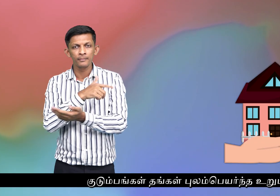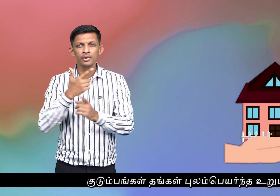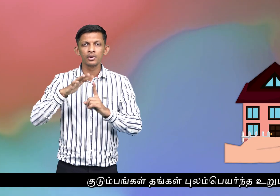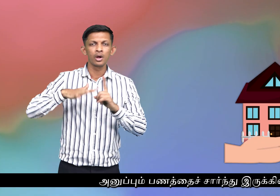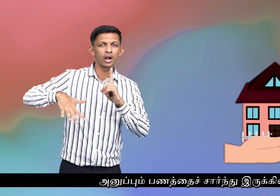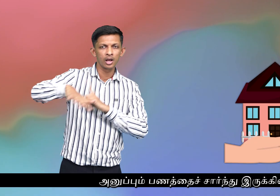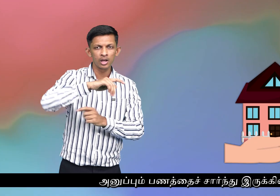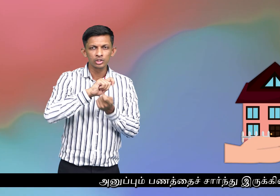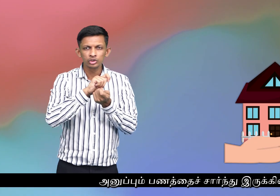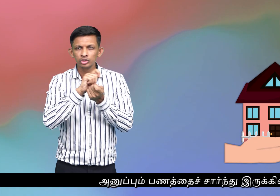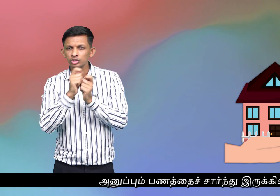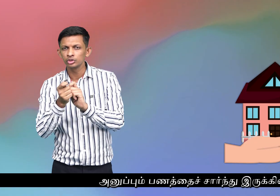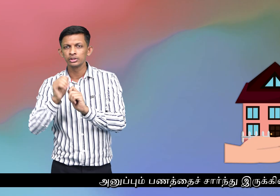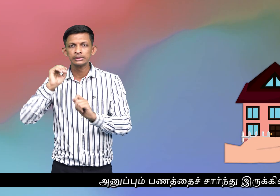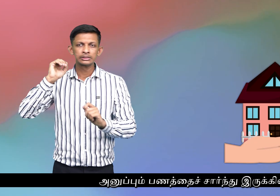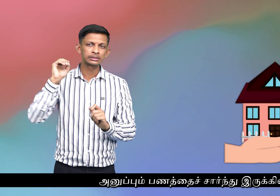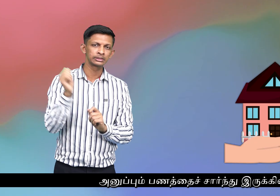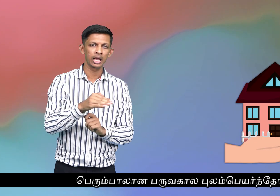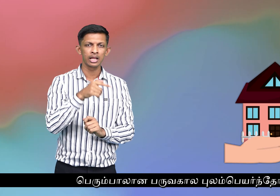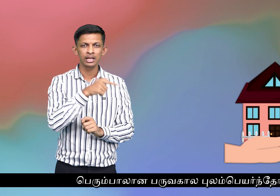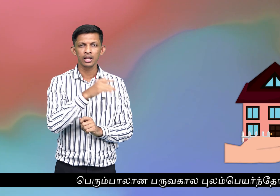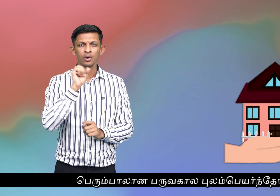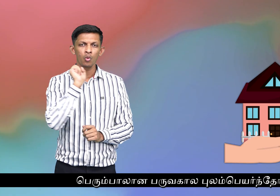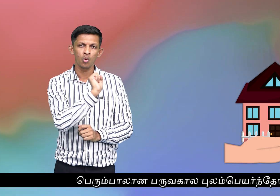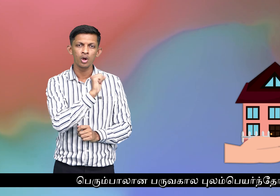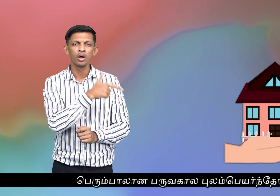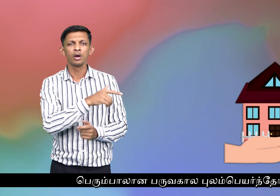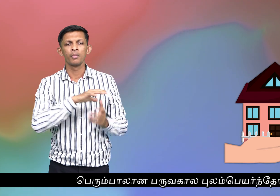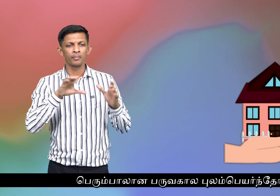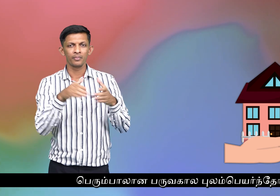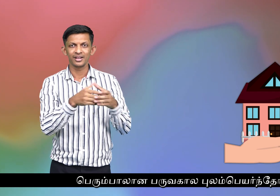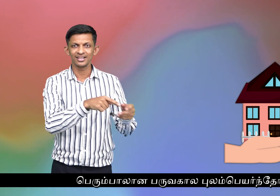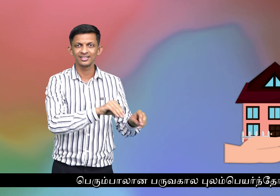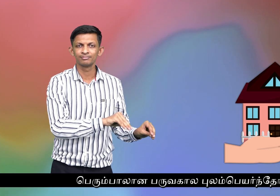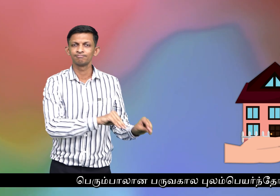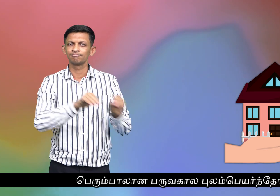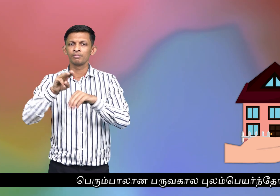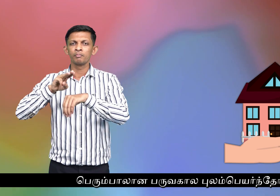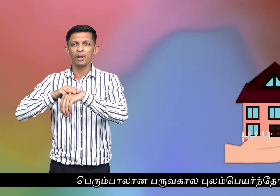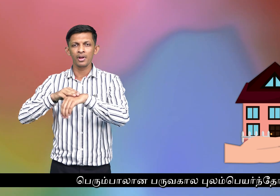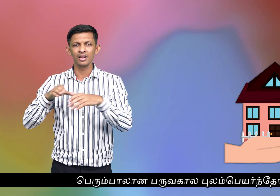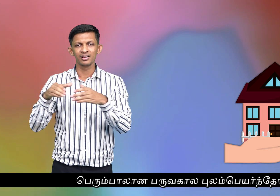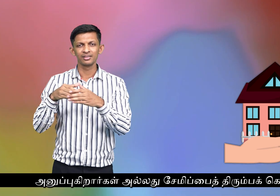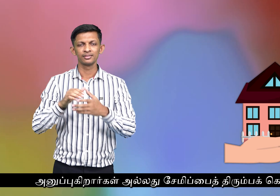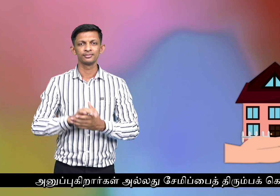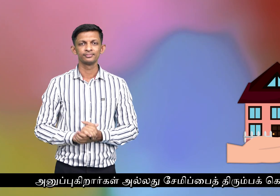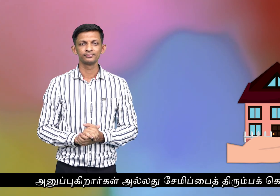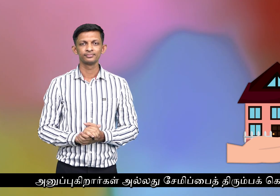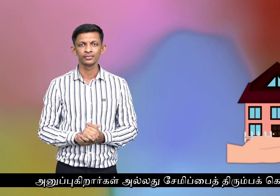உறுப்பினர்கள் அனுப்பும் பணத்தை சார்ந்து இருக்கின்றனர். பெரும்பாலான பருவகால புலம்பெயர்ந்தோர் பணத்தை அனுப்புகிறார்கள்